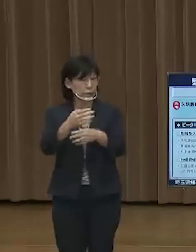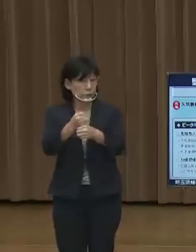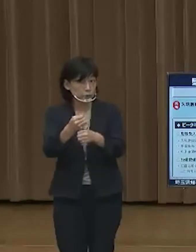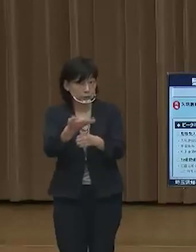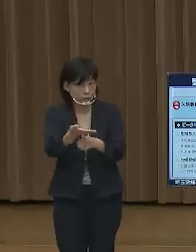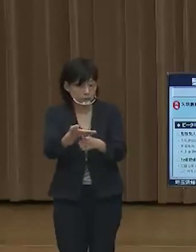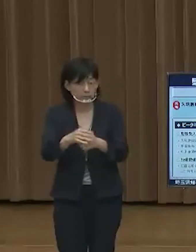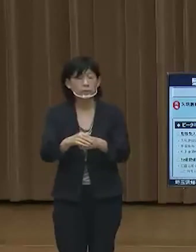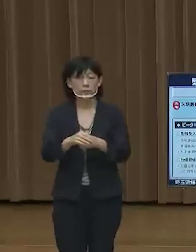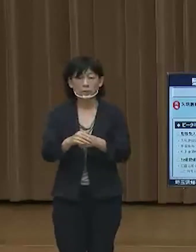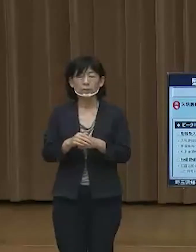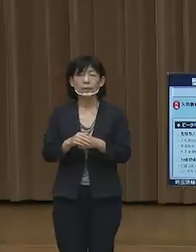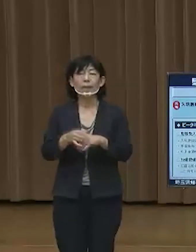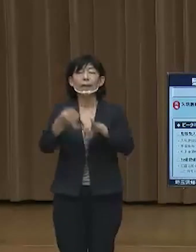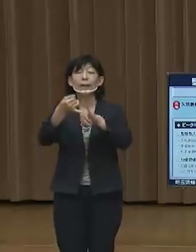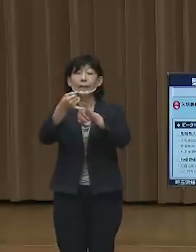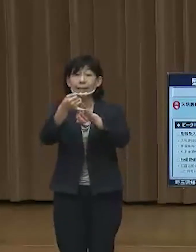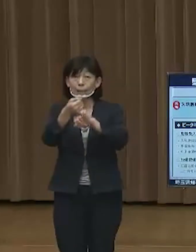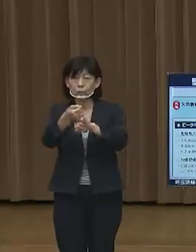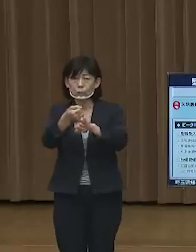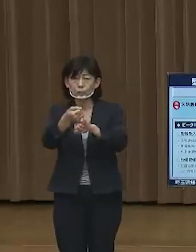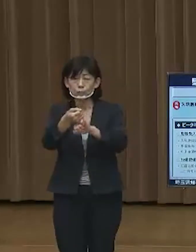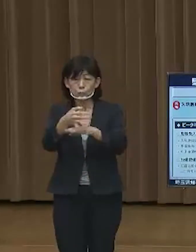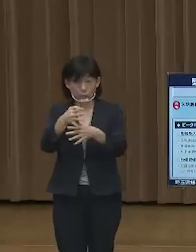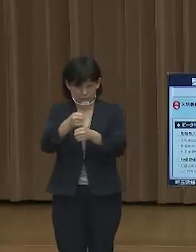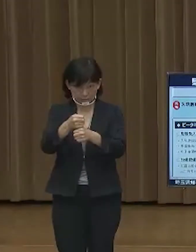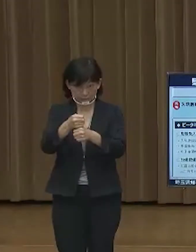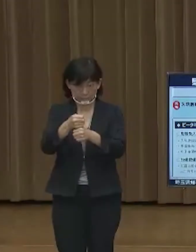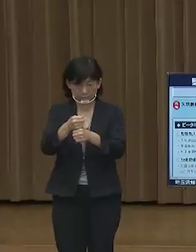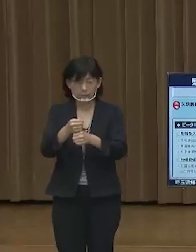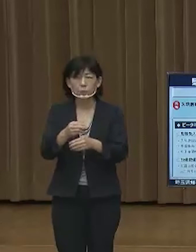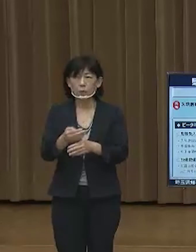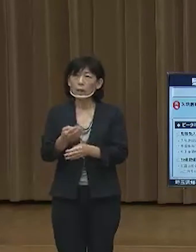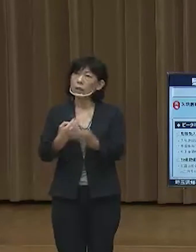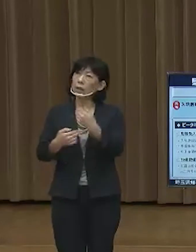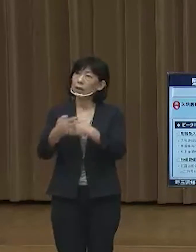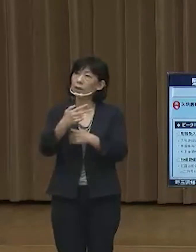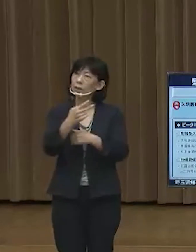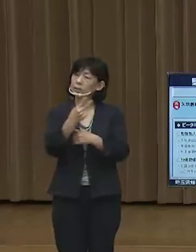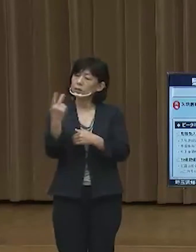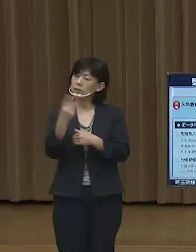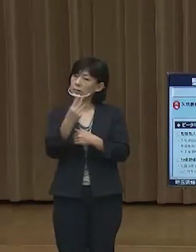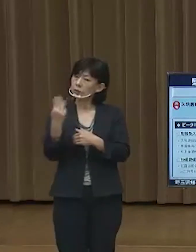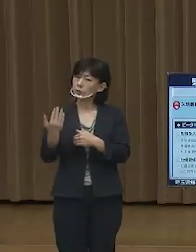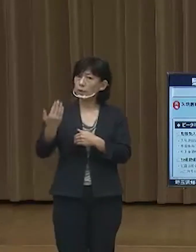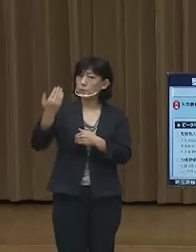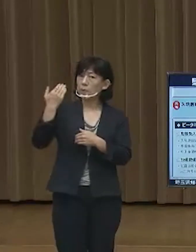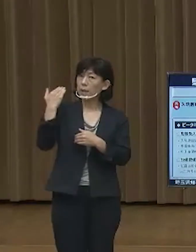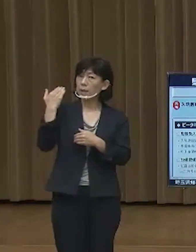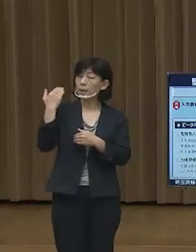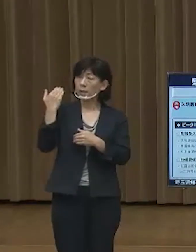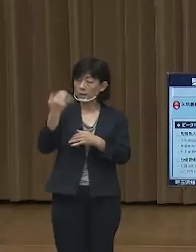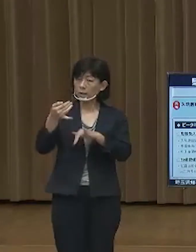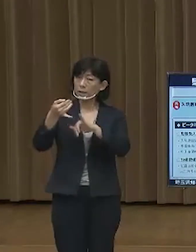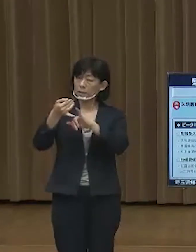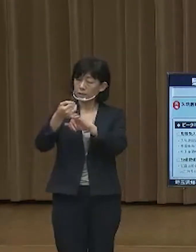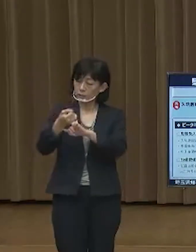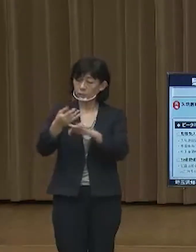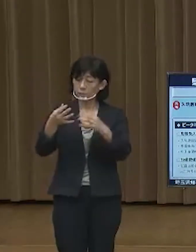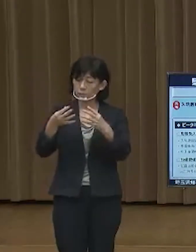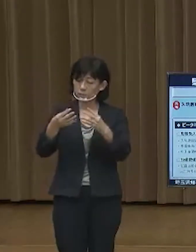確保、確保要するに約束が取れたということですか。これはもう 2,3 週間前だったよね。